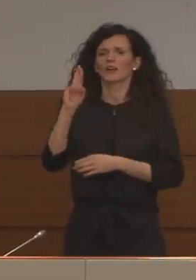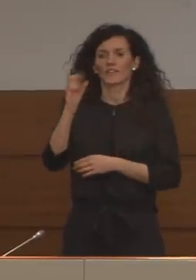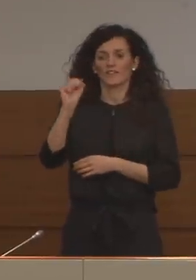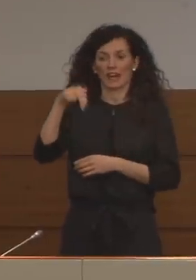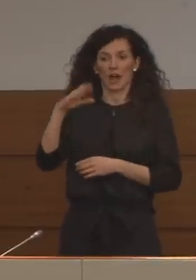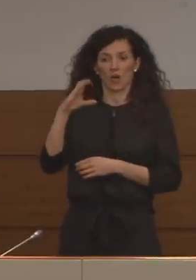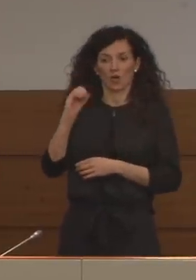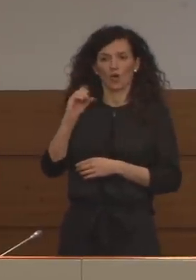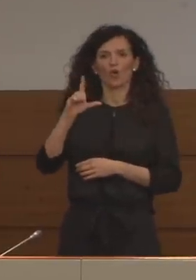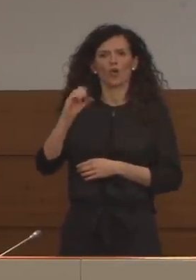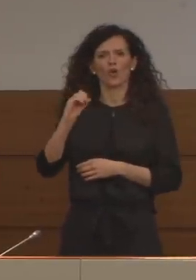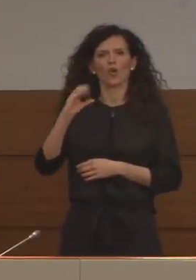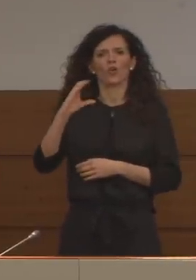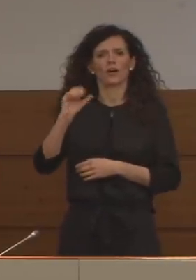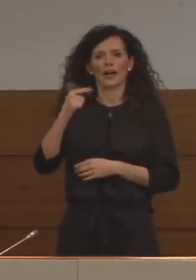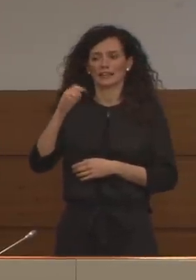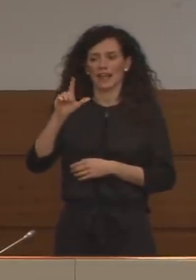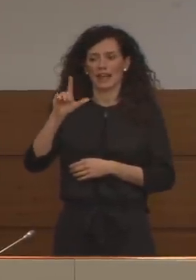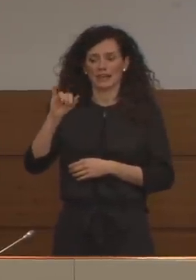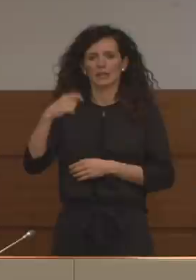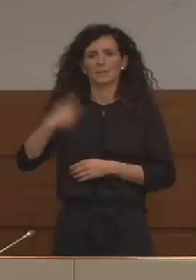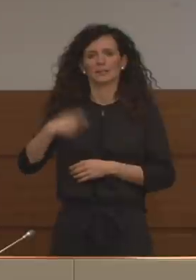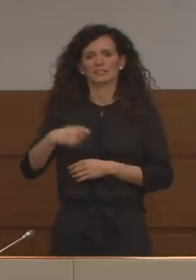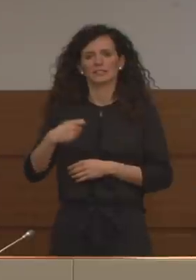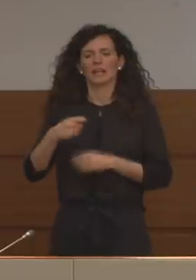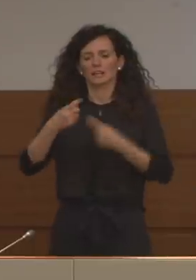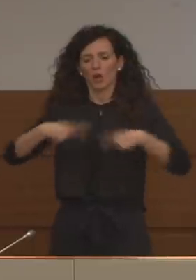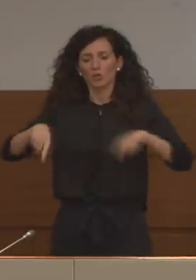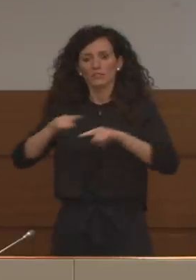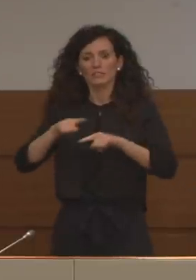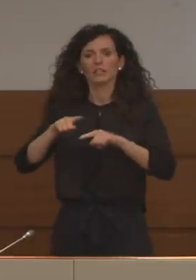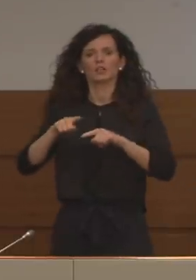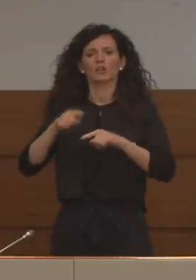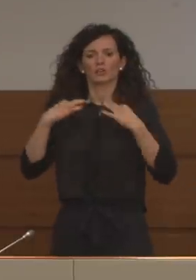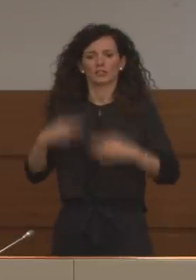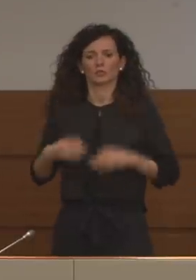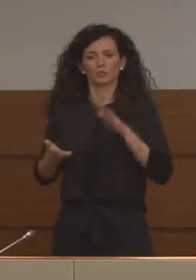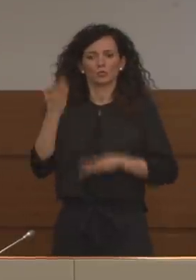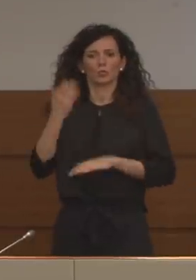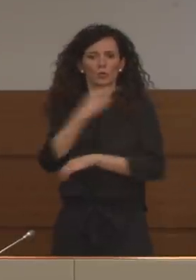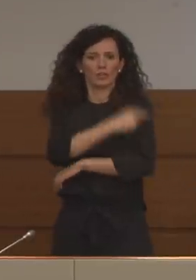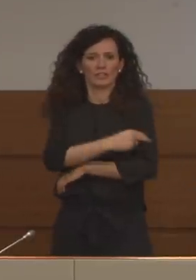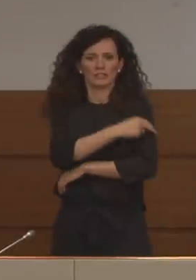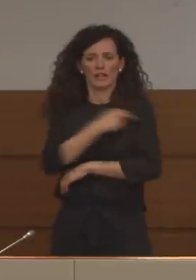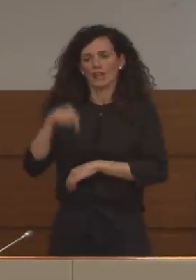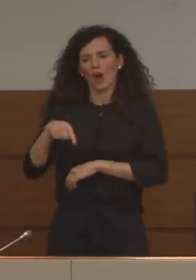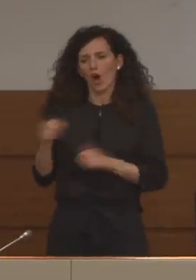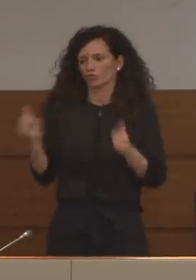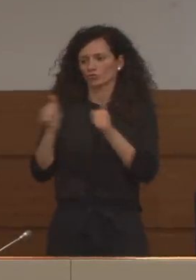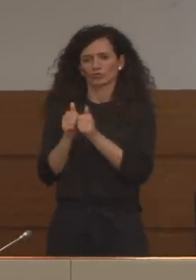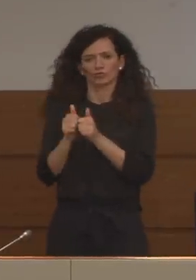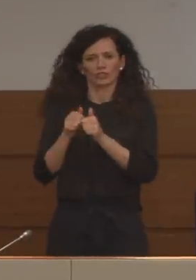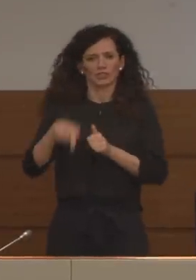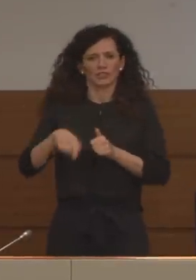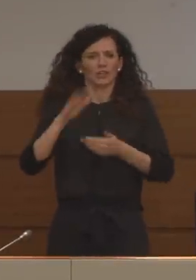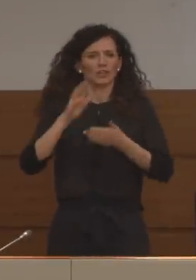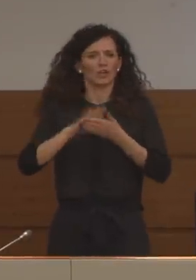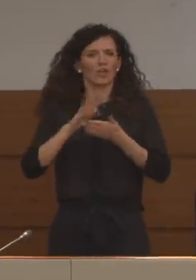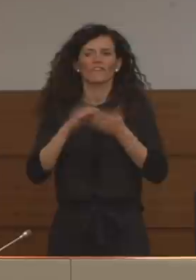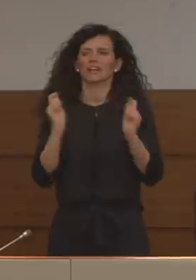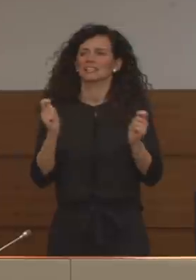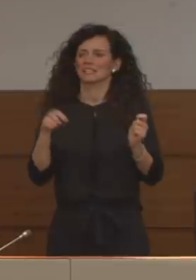che è il presidente del consiglio superiore della sanità che oggi mi accompagna in questa conferenza stampa